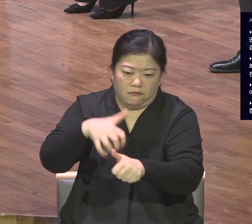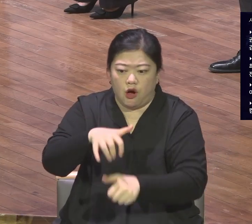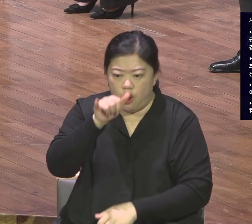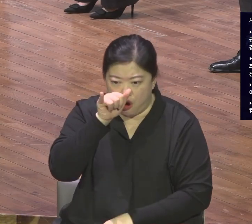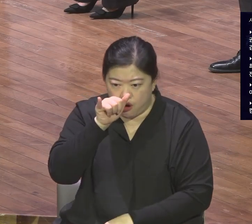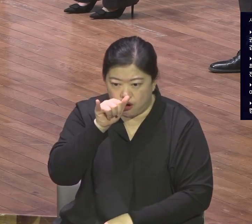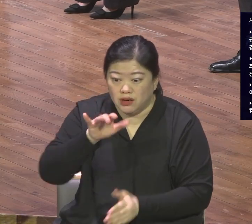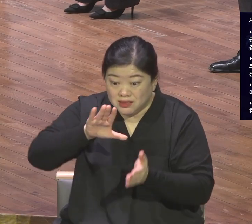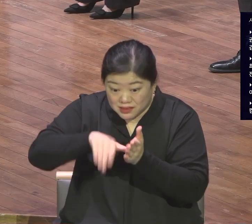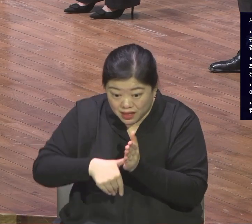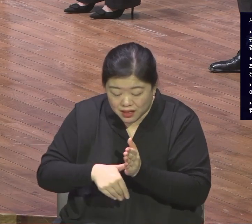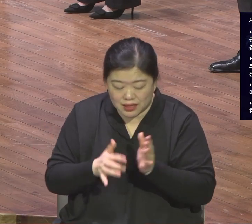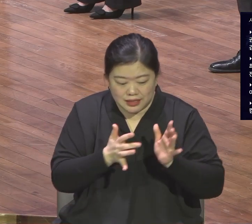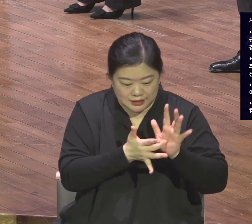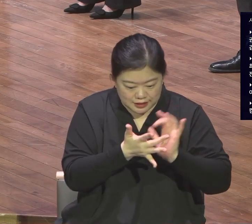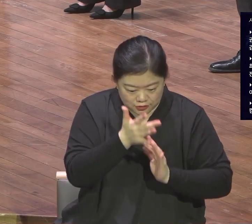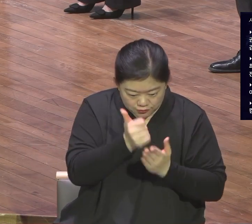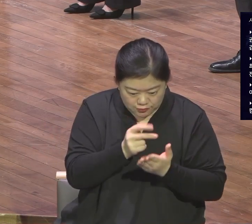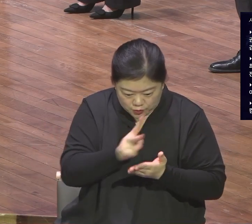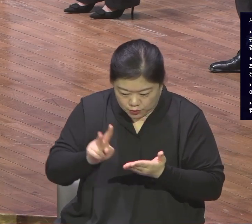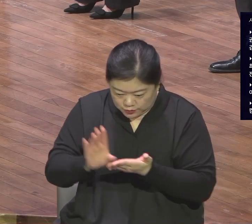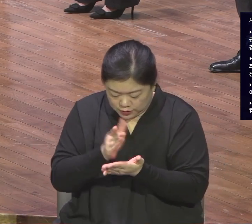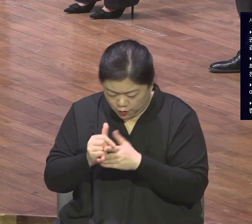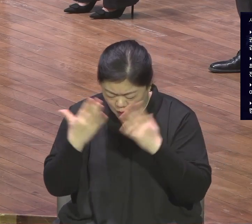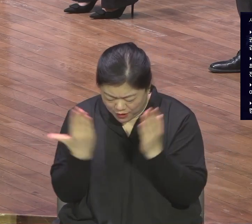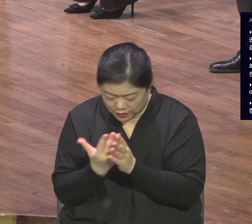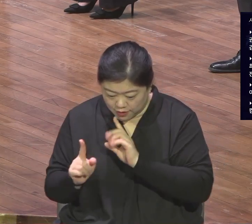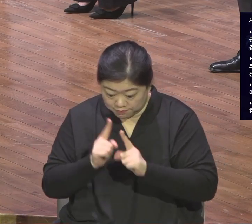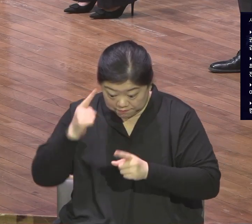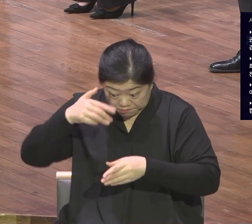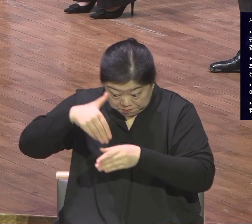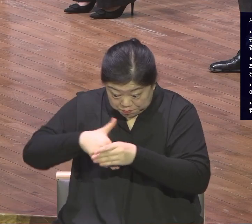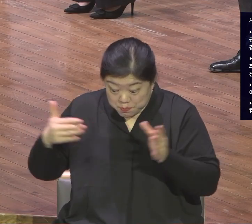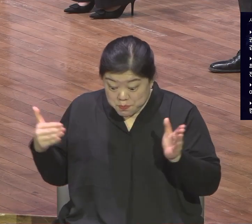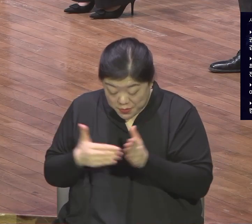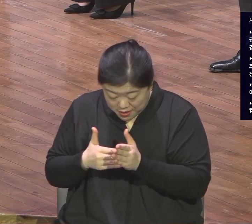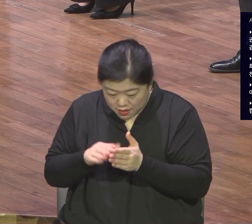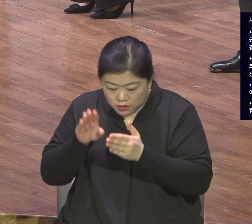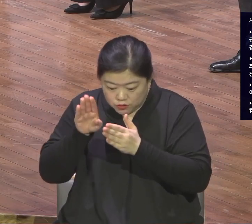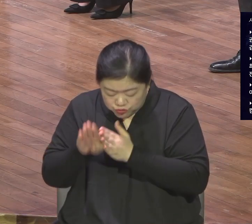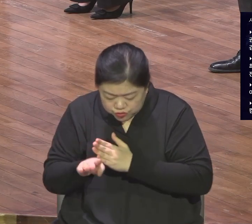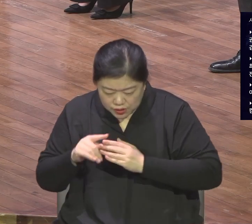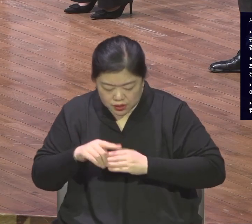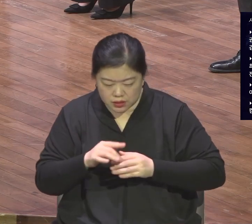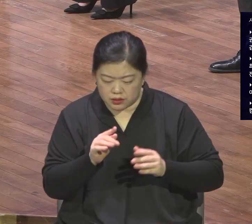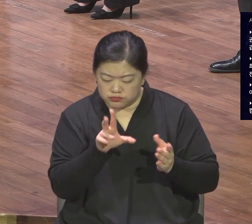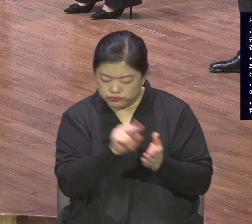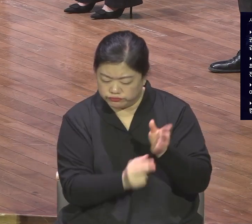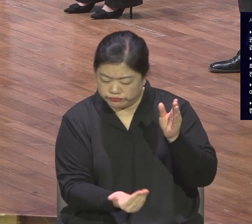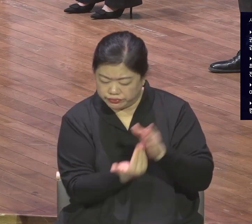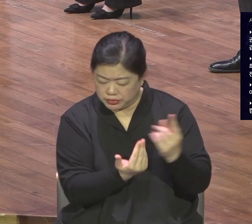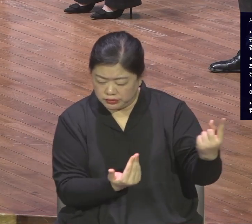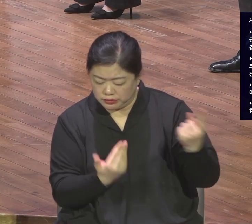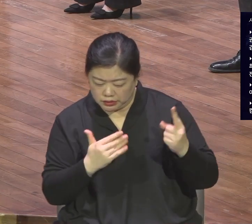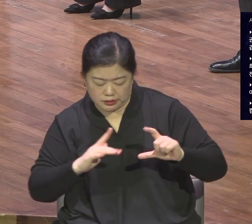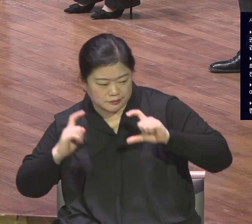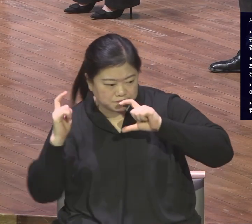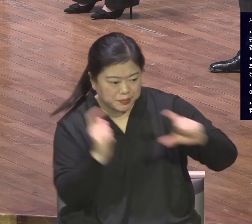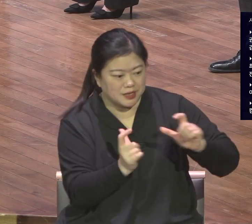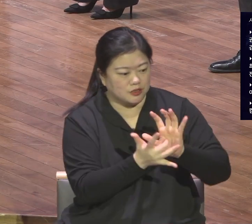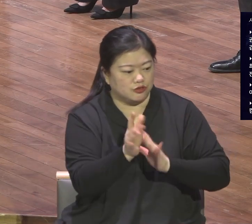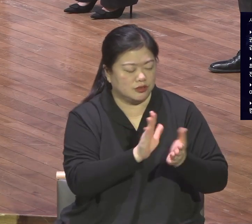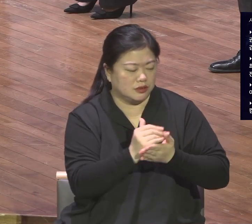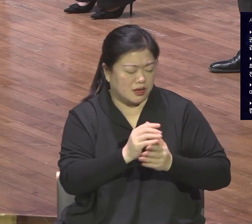마음을 지켜 예수 그리스도로 충분하고 만족하는 인생, 예수 그리스도를 선포하는 인생 살아가게 하여